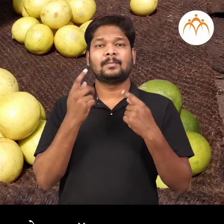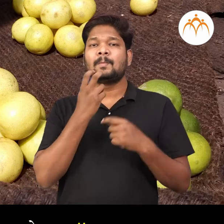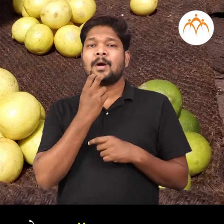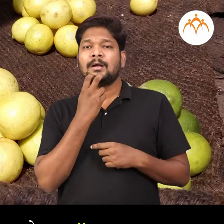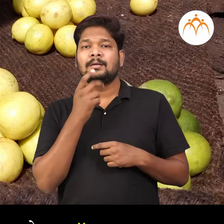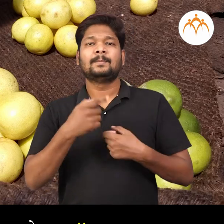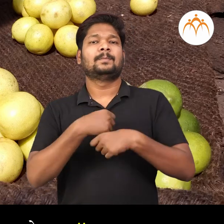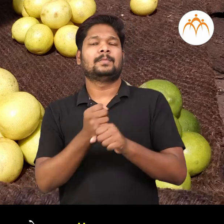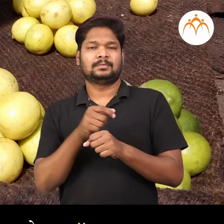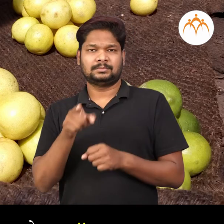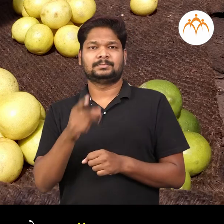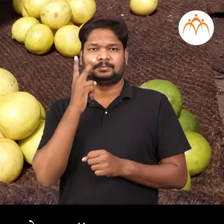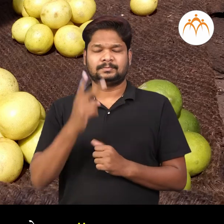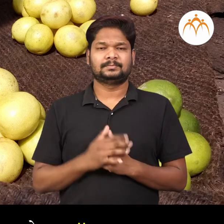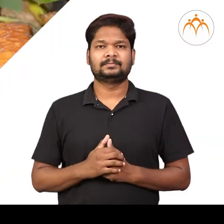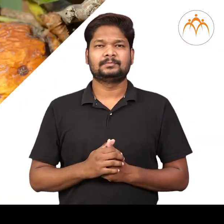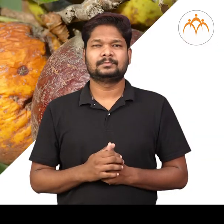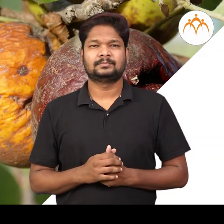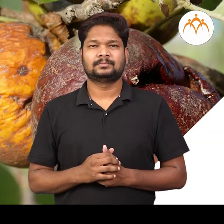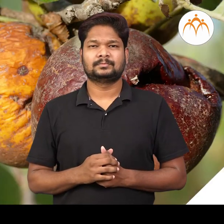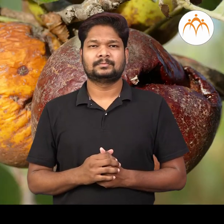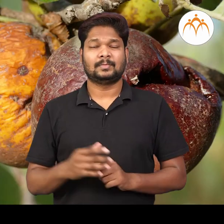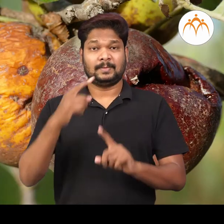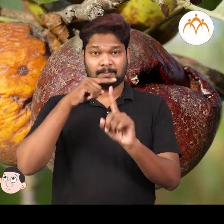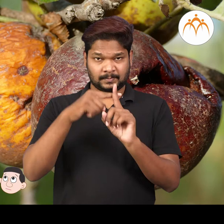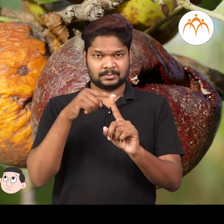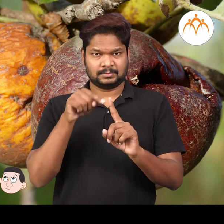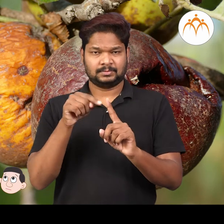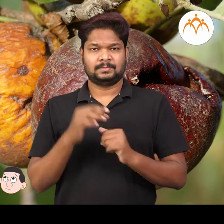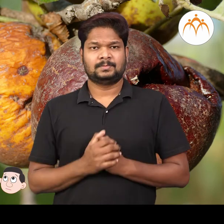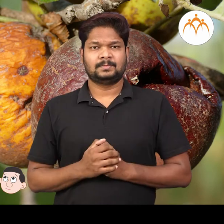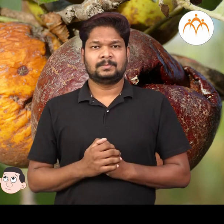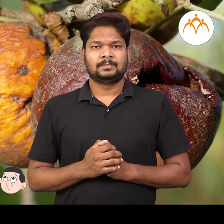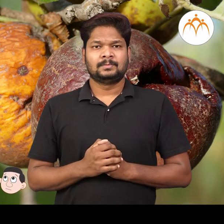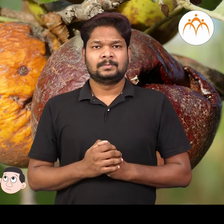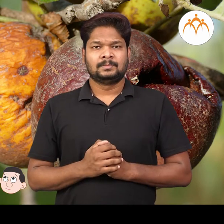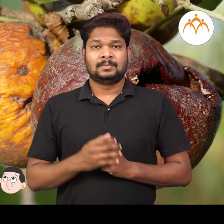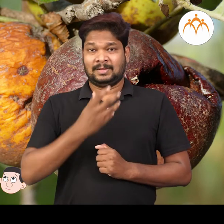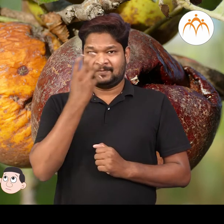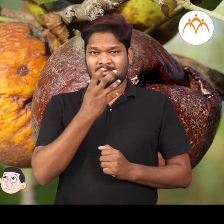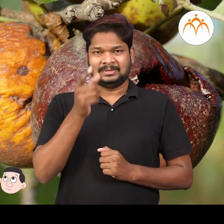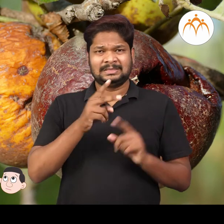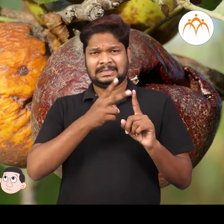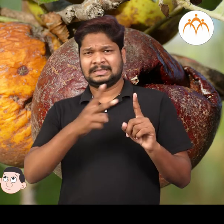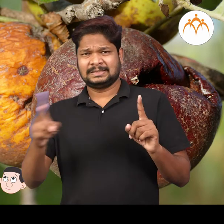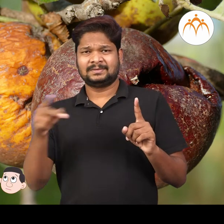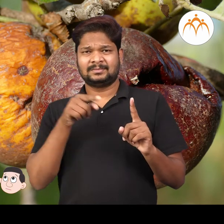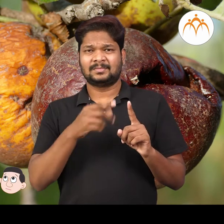तयार करू शकता या शिवाय अनेक भय उदाहरणार्थ